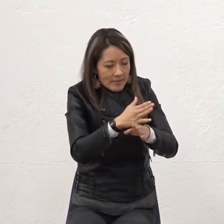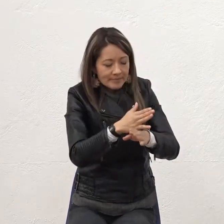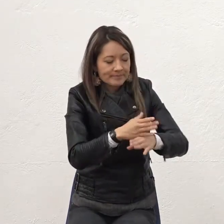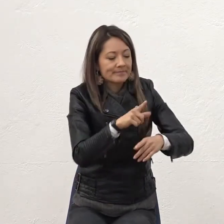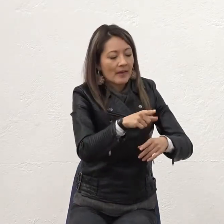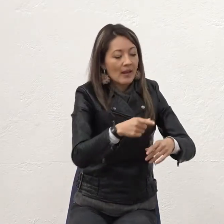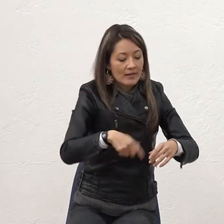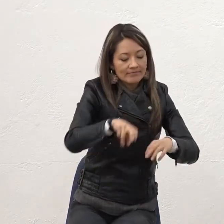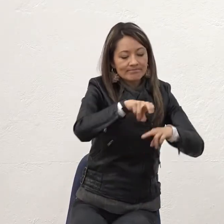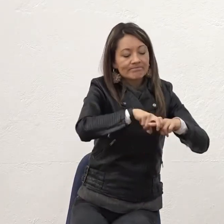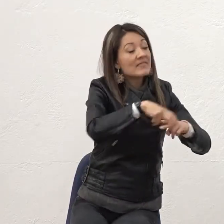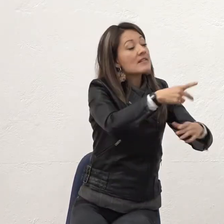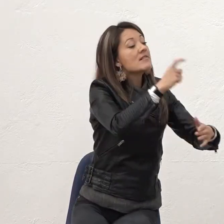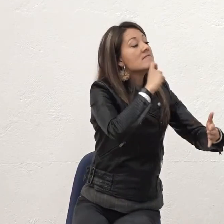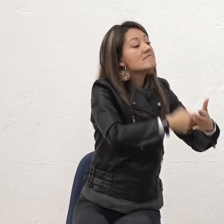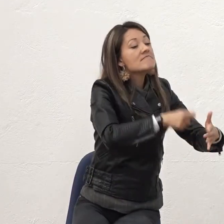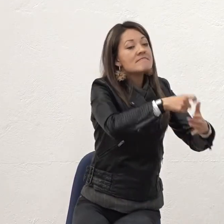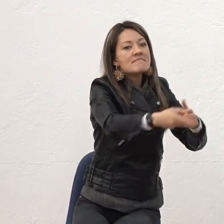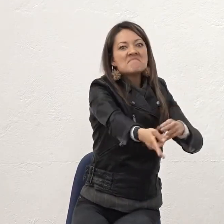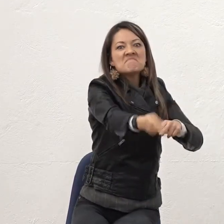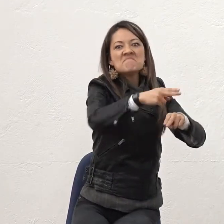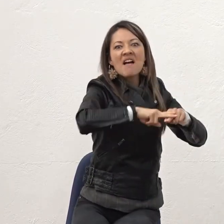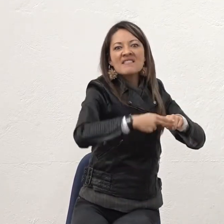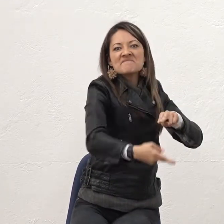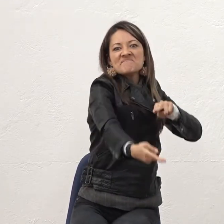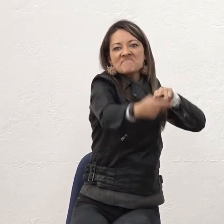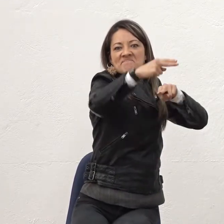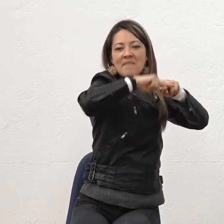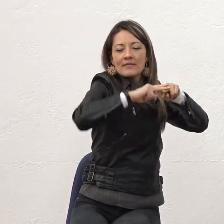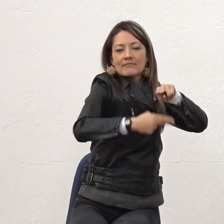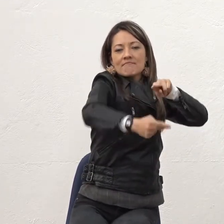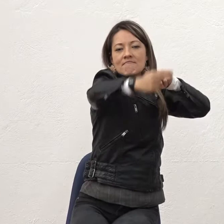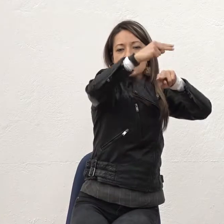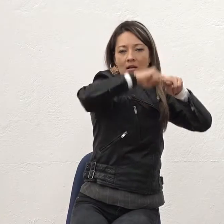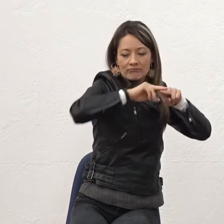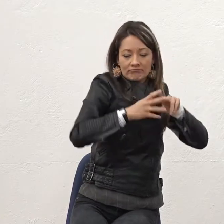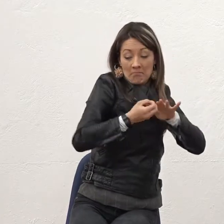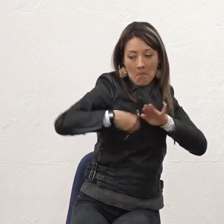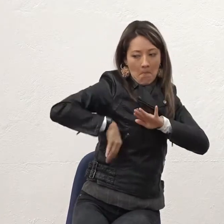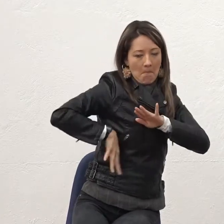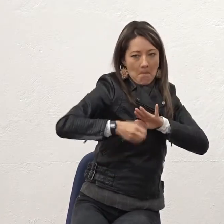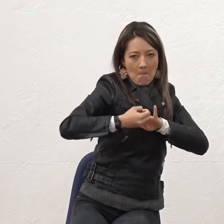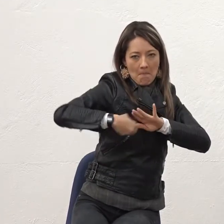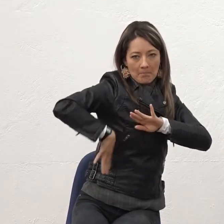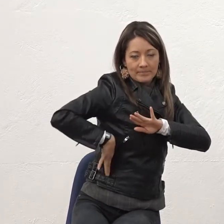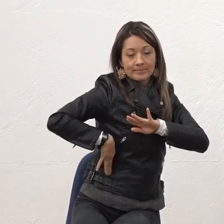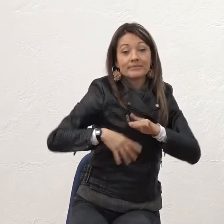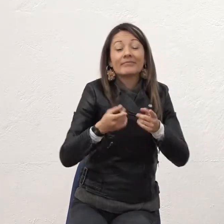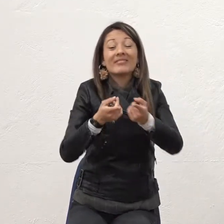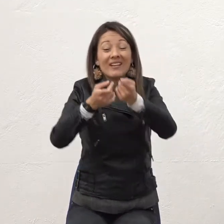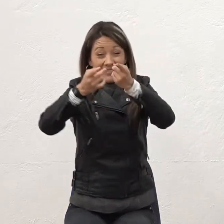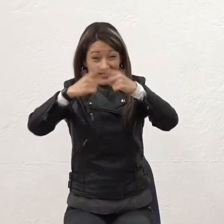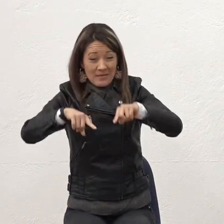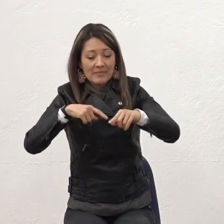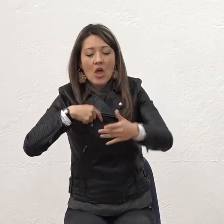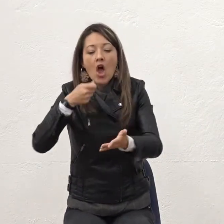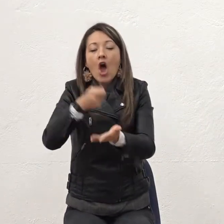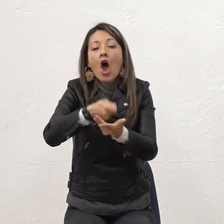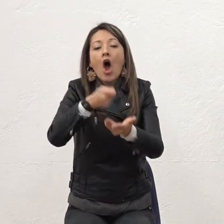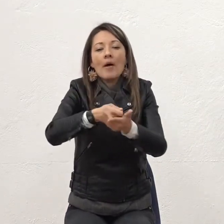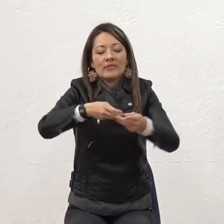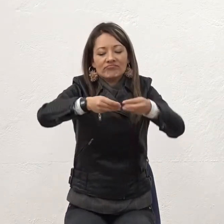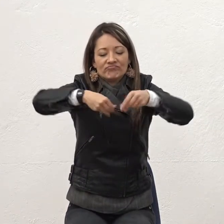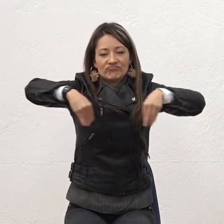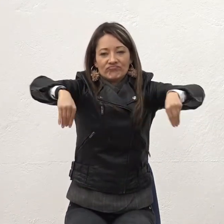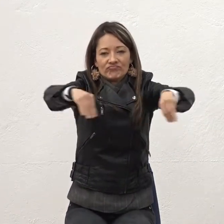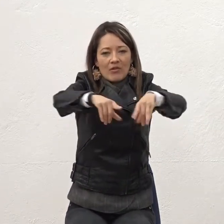que debían, más, sumaban más. Aparte de eso, ellos compraban las tierras, las